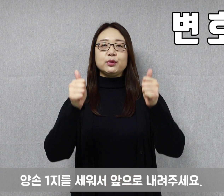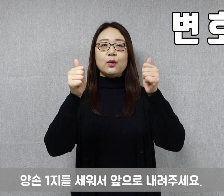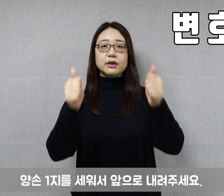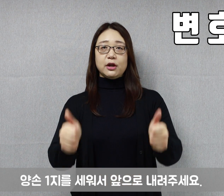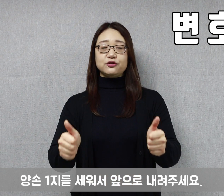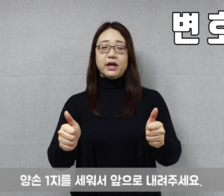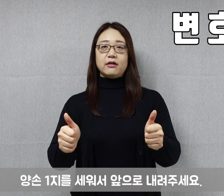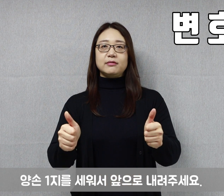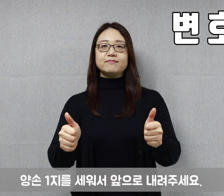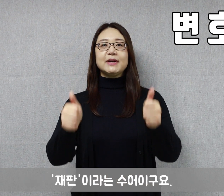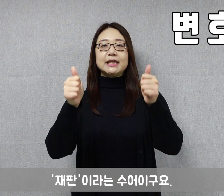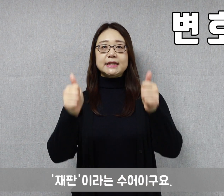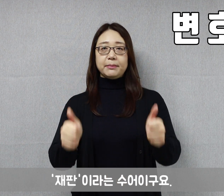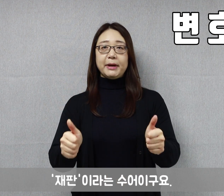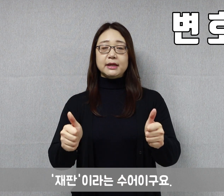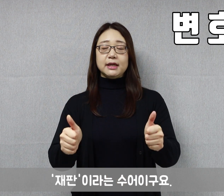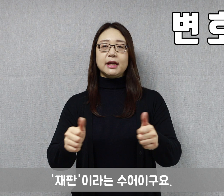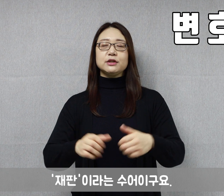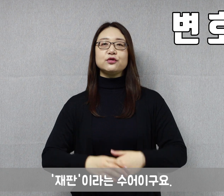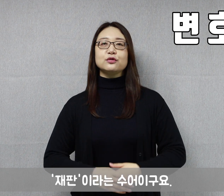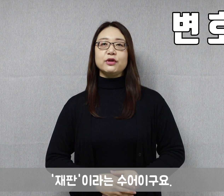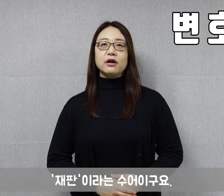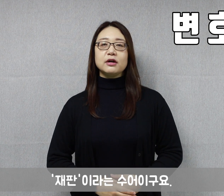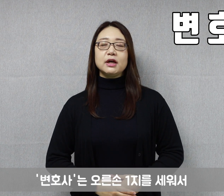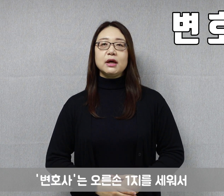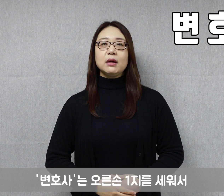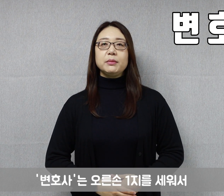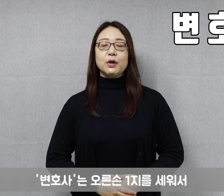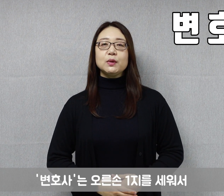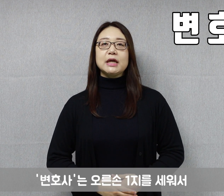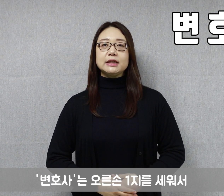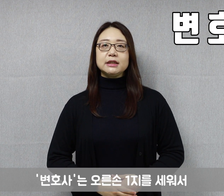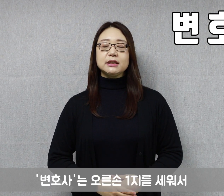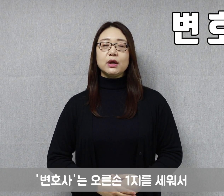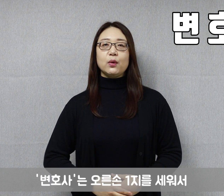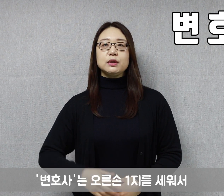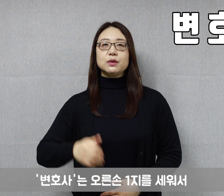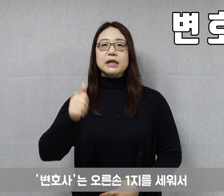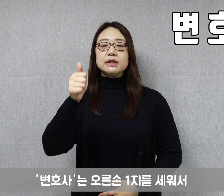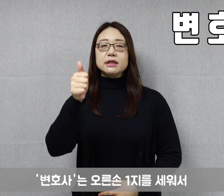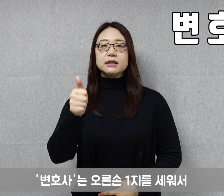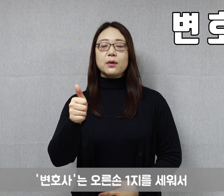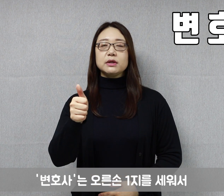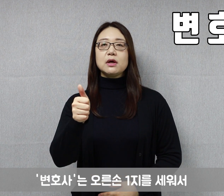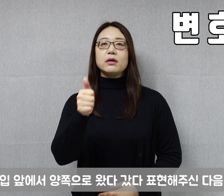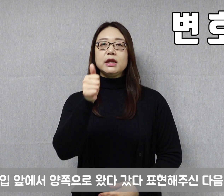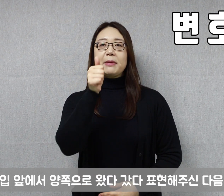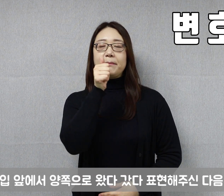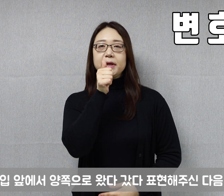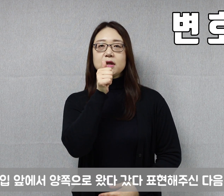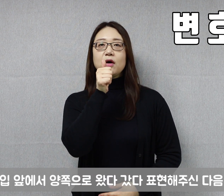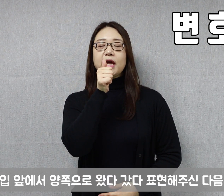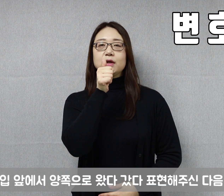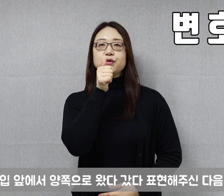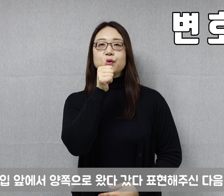앞으로 내려주세요. 재판이라는 수어고요. 변호사는 오른손 일지를 세워서 입 앞에서